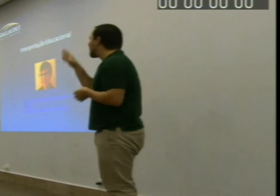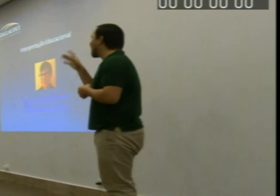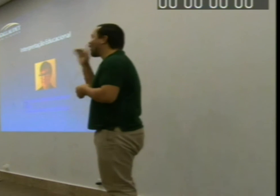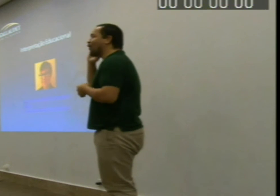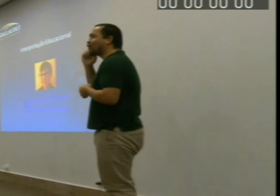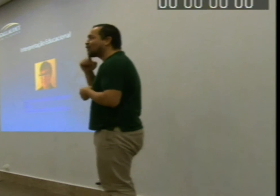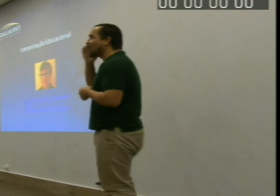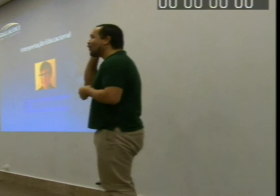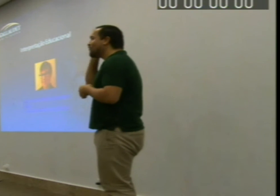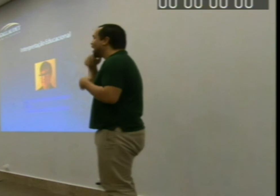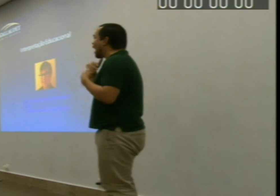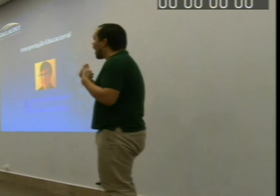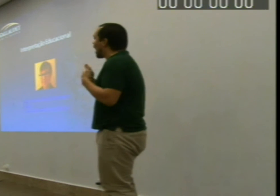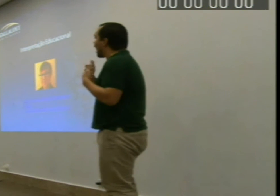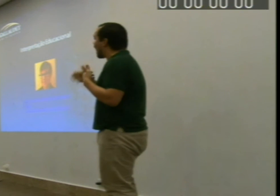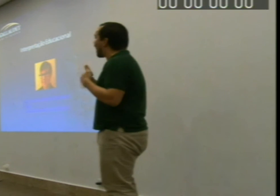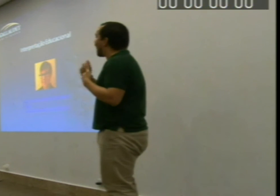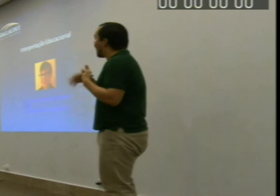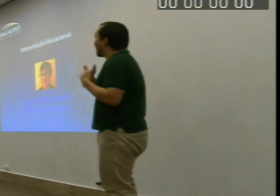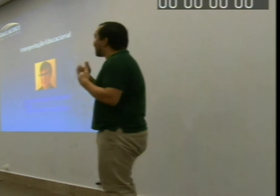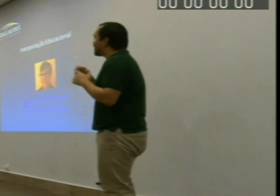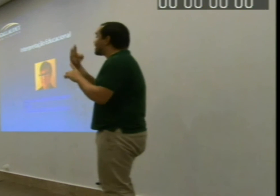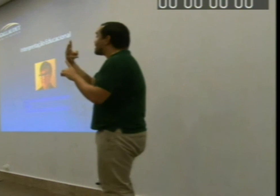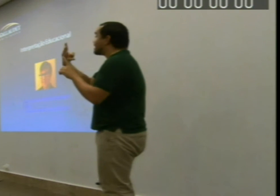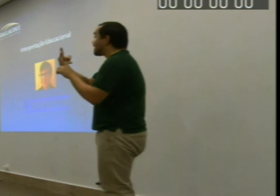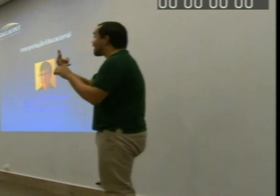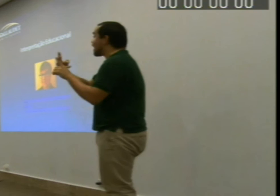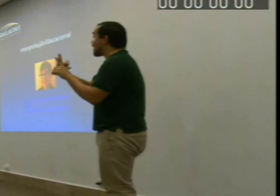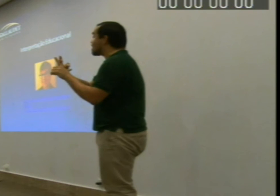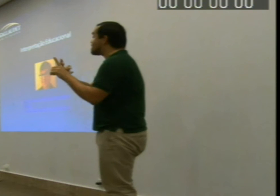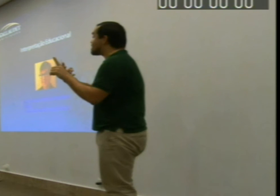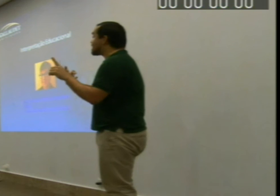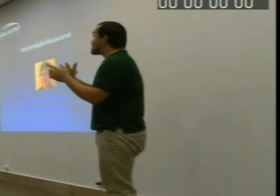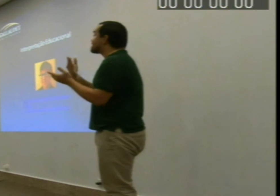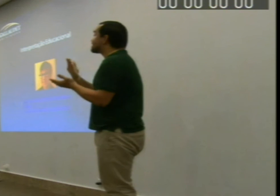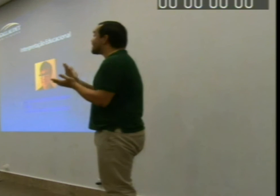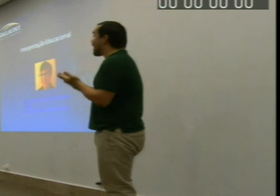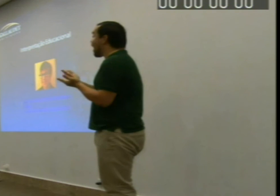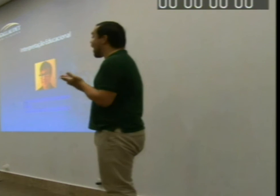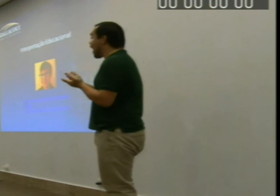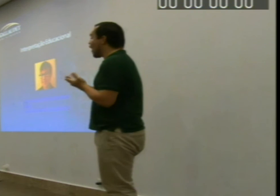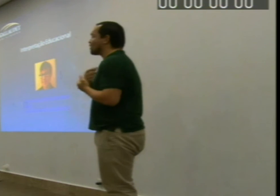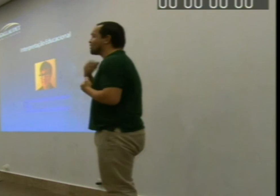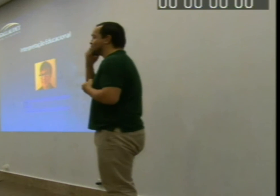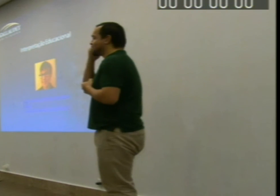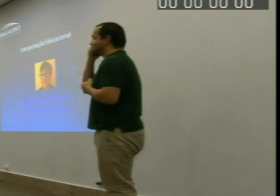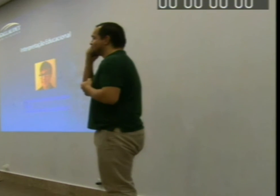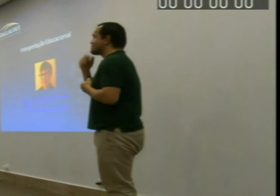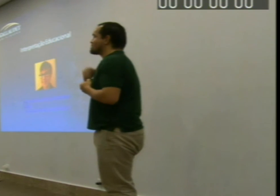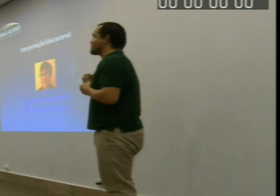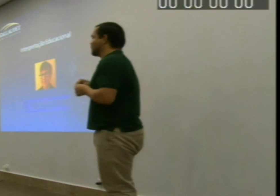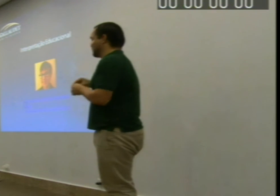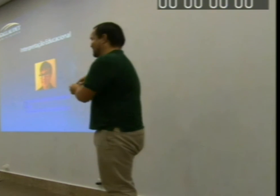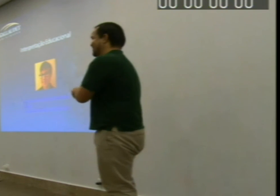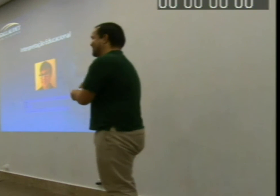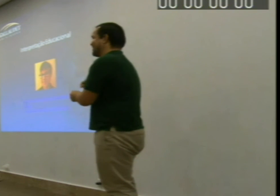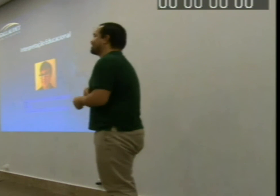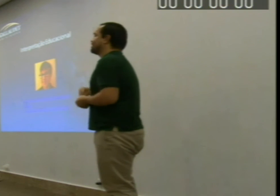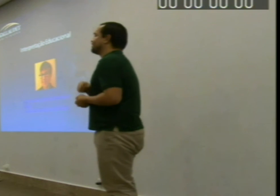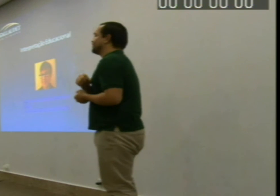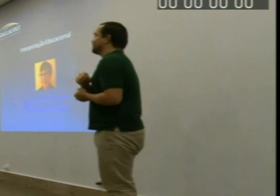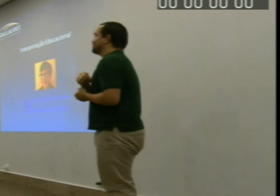falava gente eu não sei se ela é surda se ela é ouvinte então depois de TRS meses que de de estudo